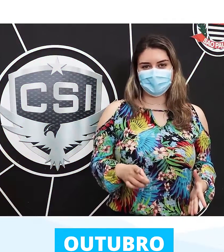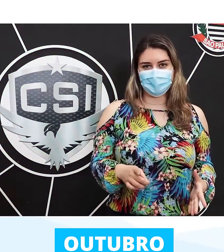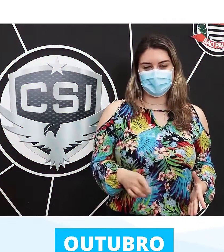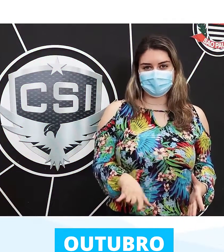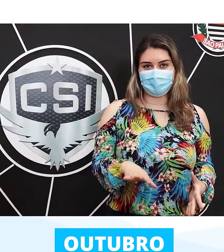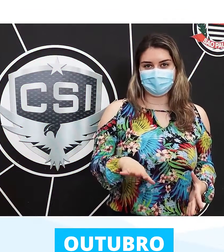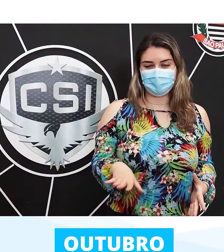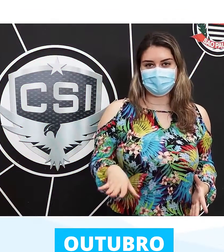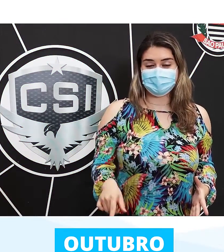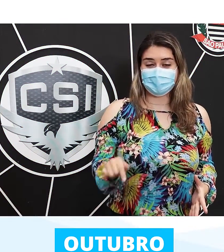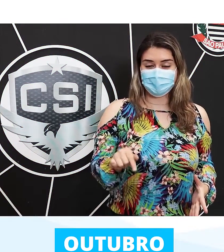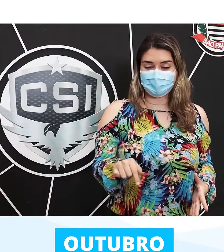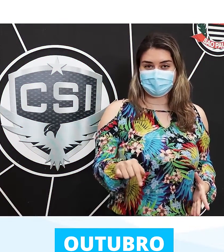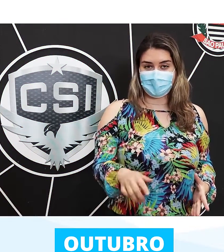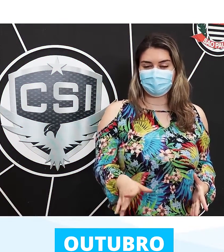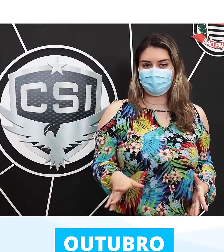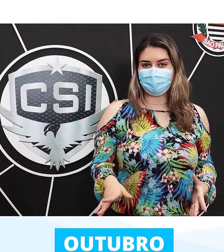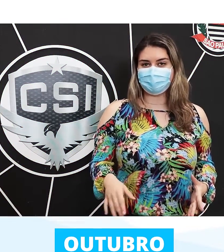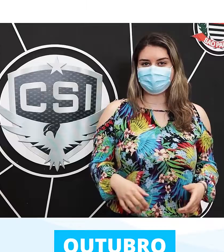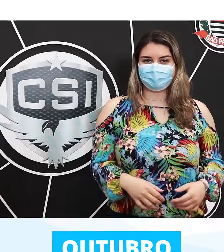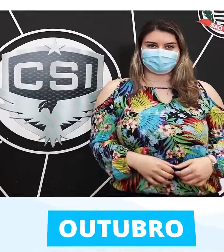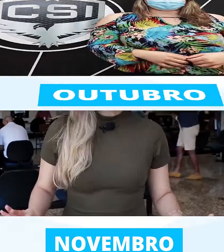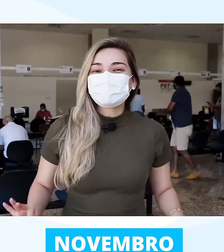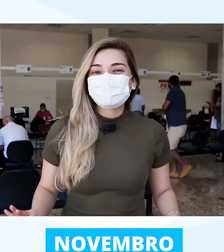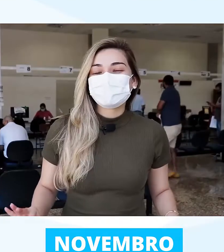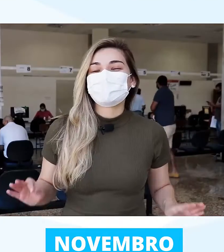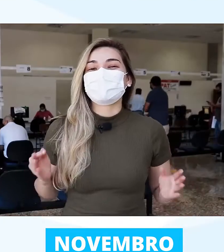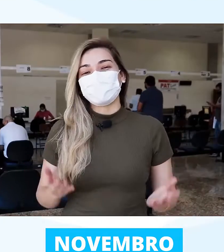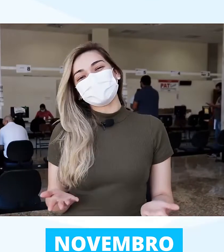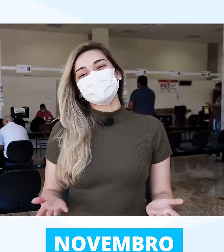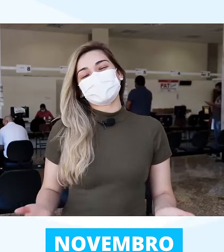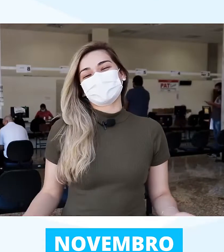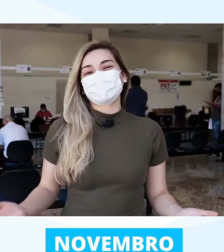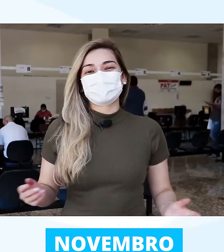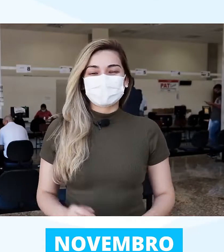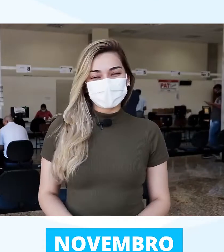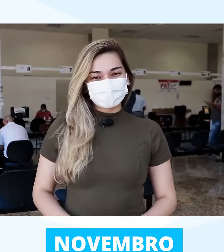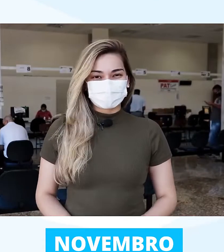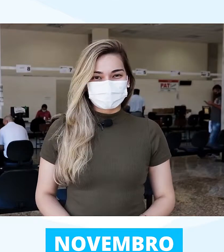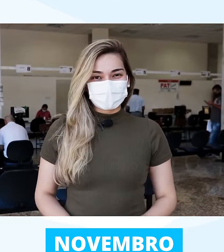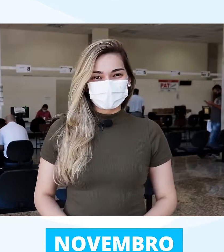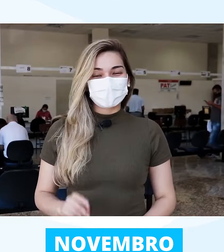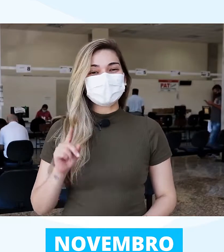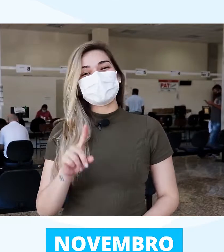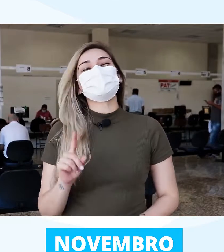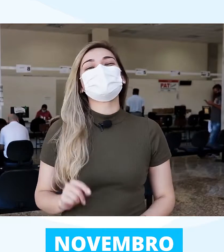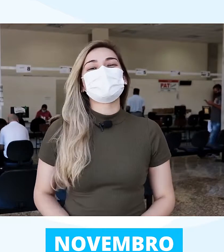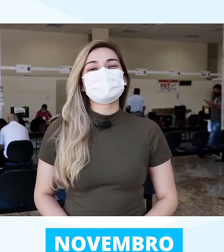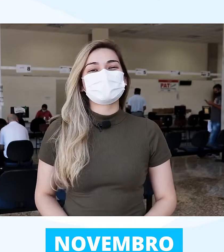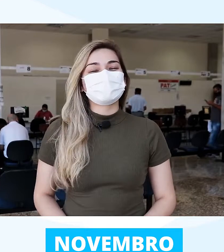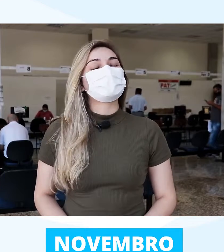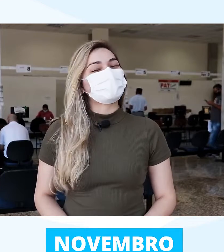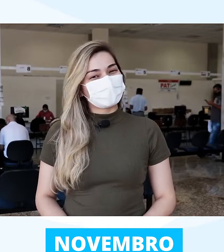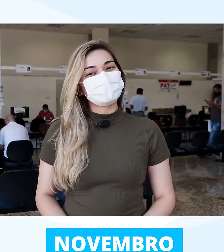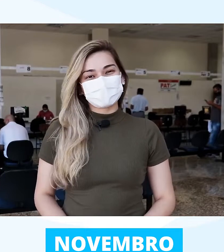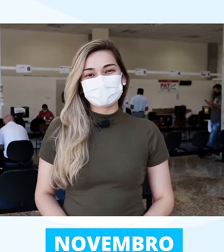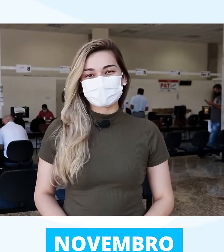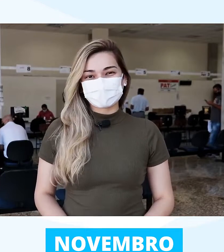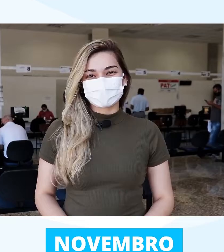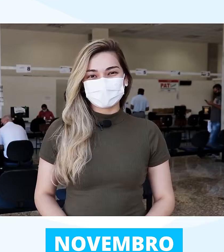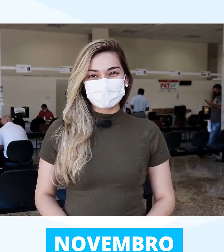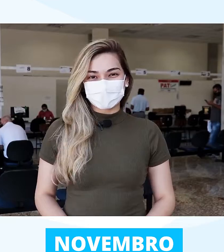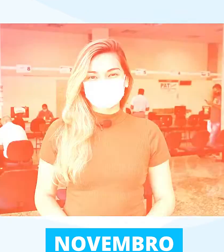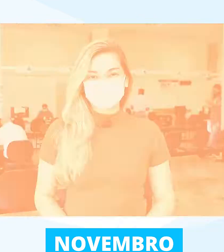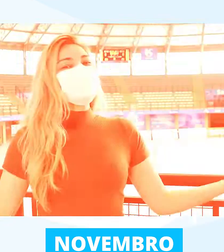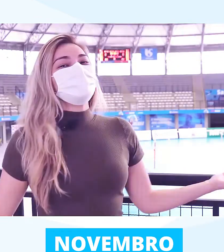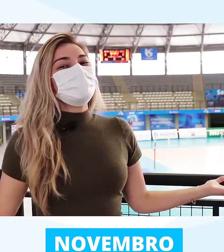Segurança nas ruas, patrulhas da GCM pela cidade. Está em busca de recolocação no mercado de trabalho? Então Suzano Mais Emprego pode ser a